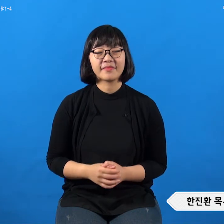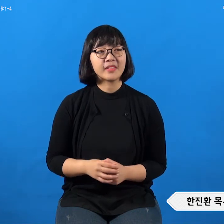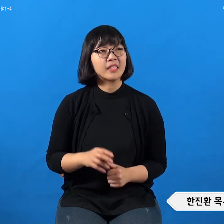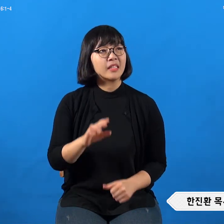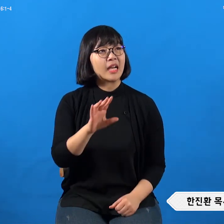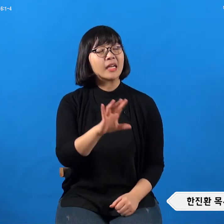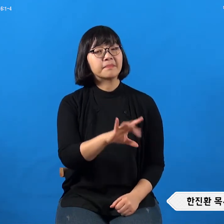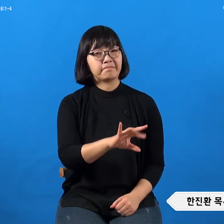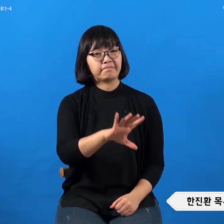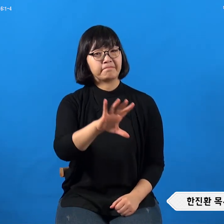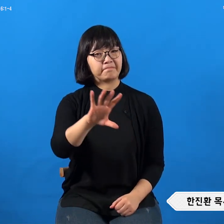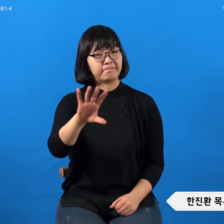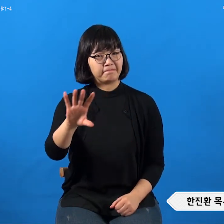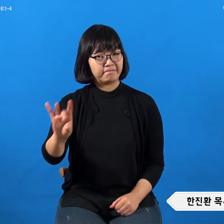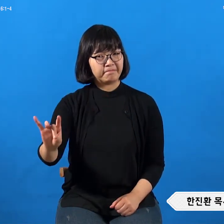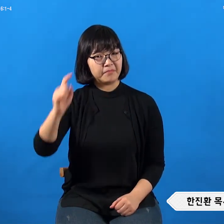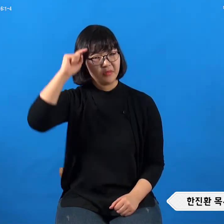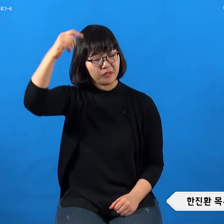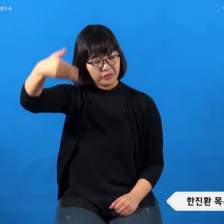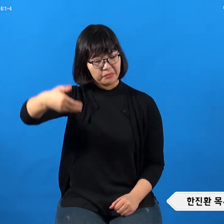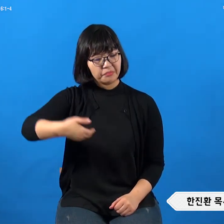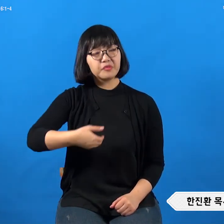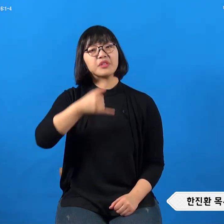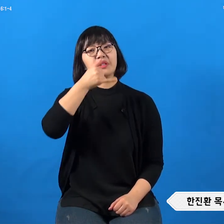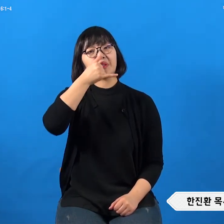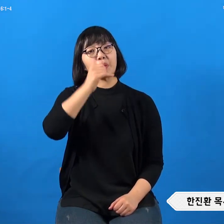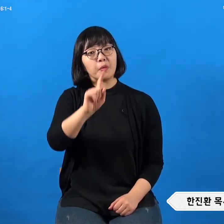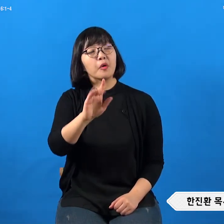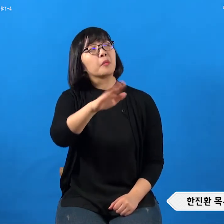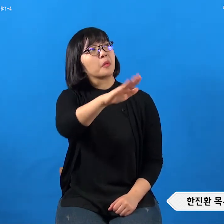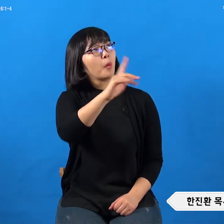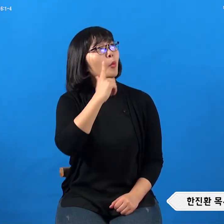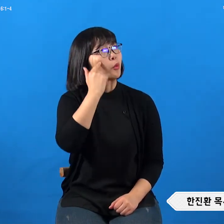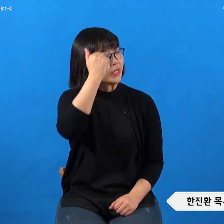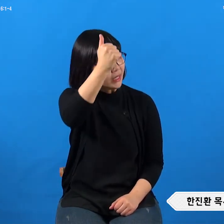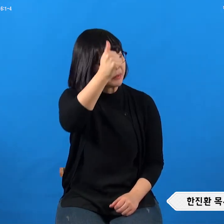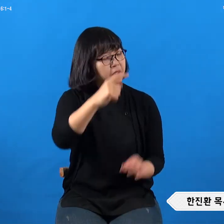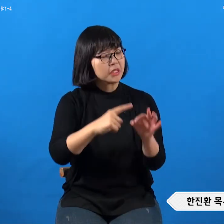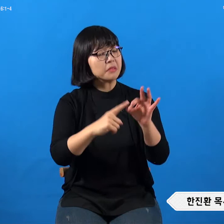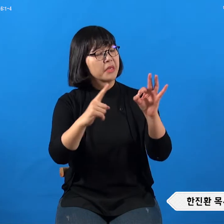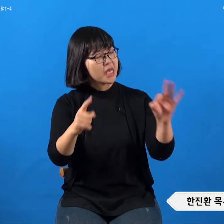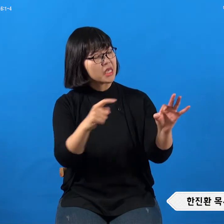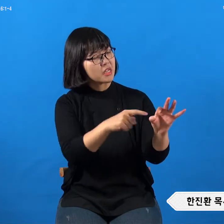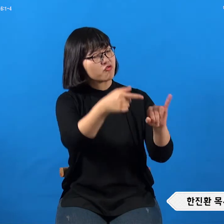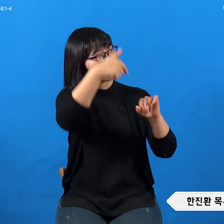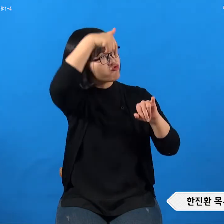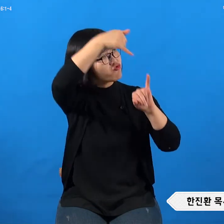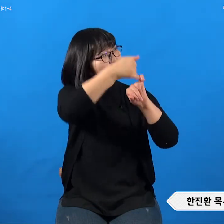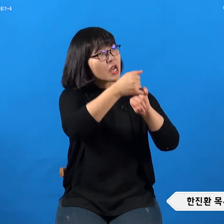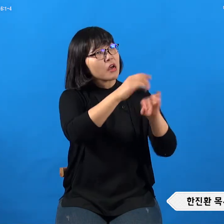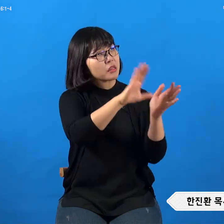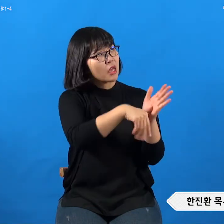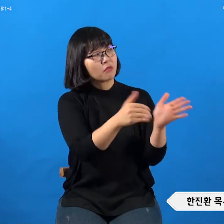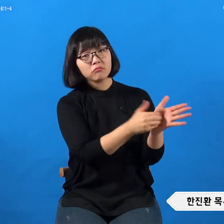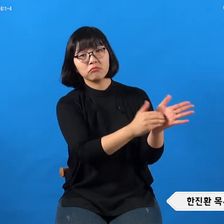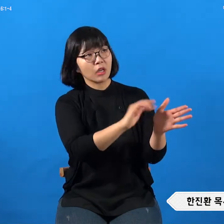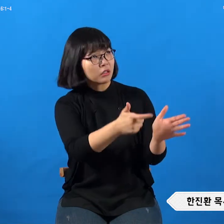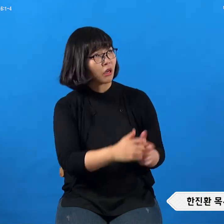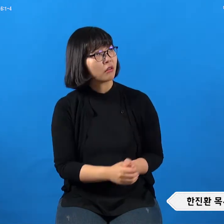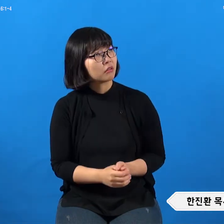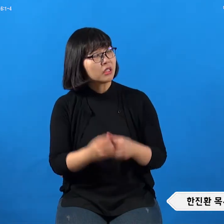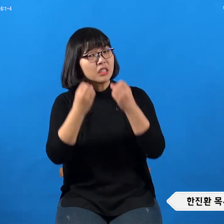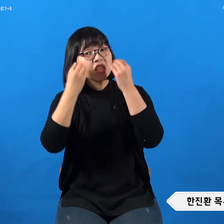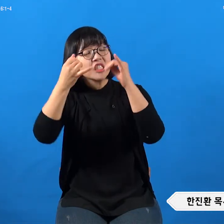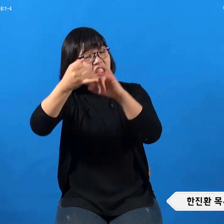간혹 이런 질문을 하는 분들이 있습니다. 목사님, 11조는 구약시대에나 해당되는 거 아닙니까?